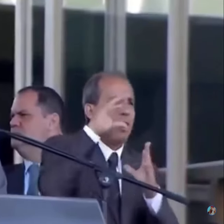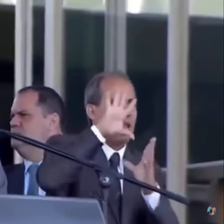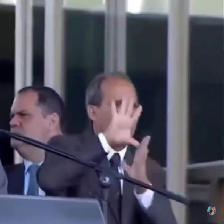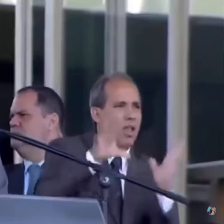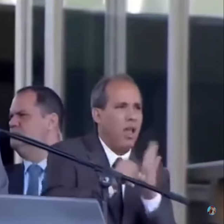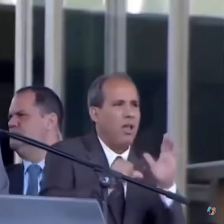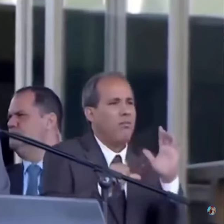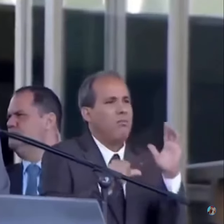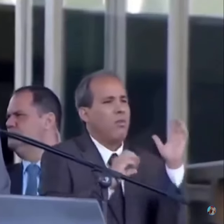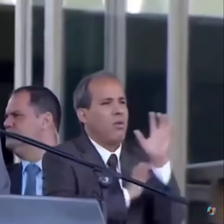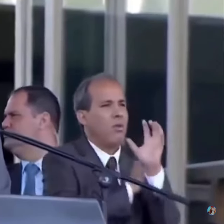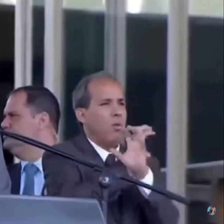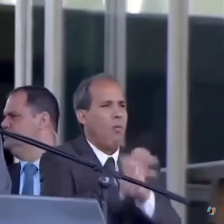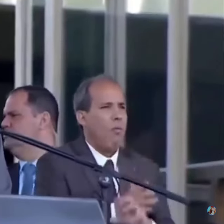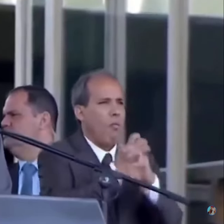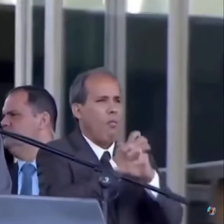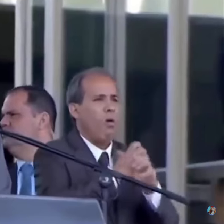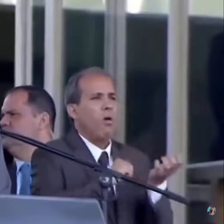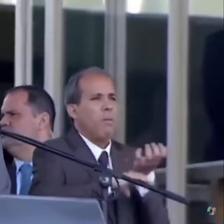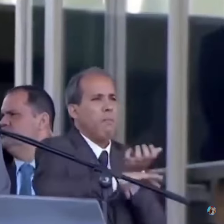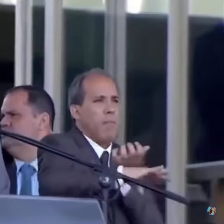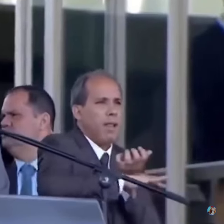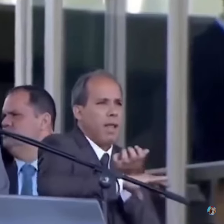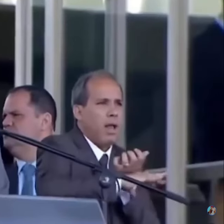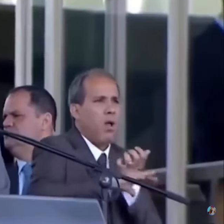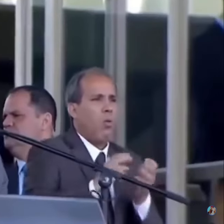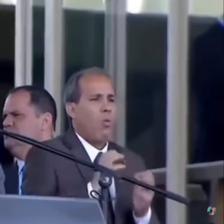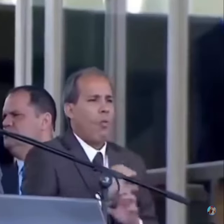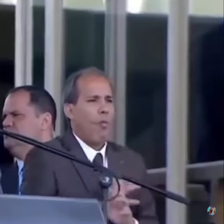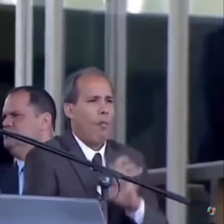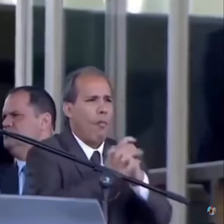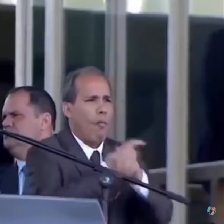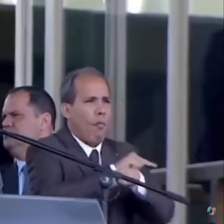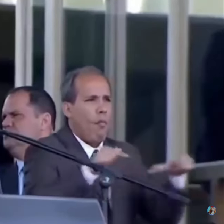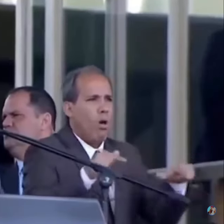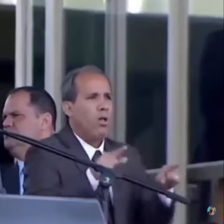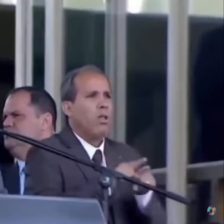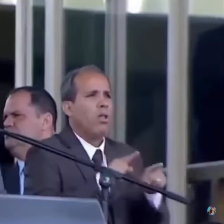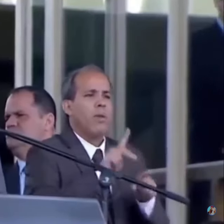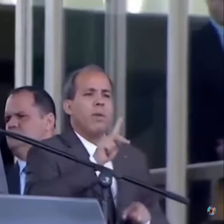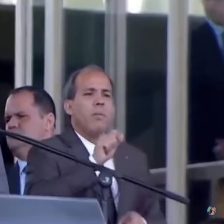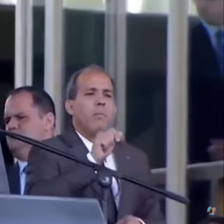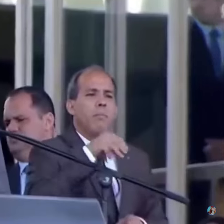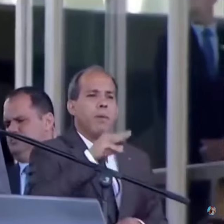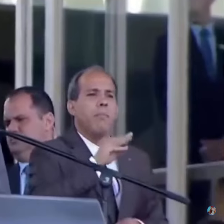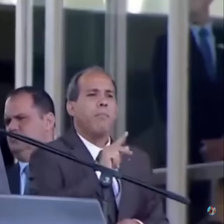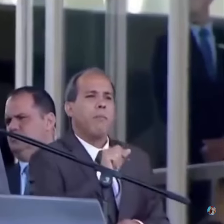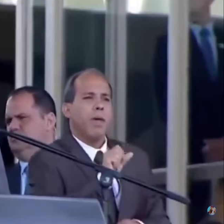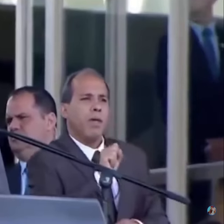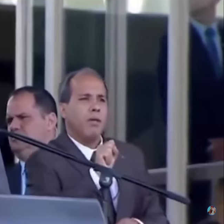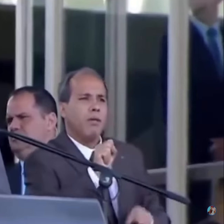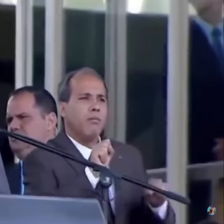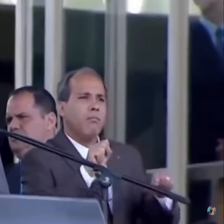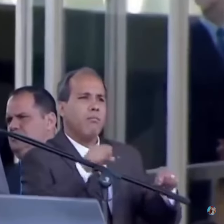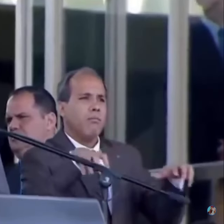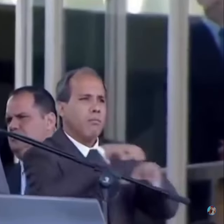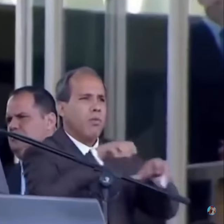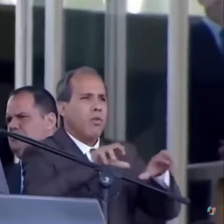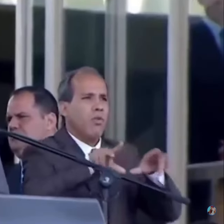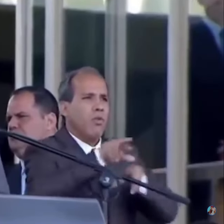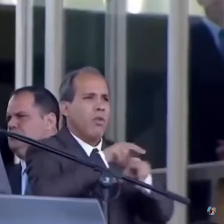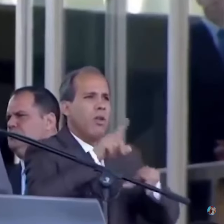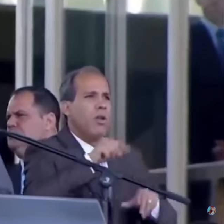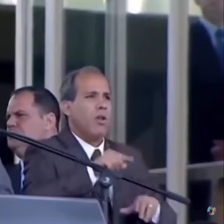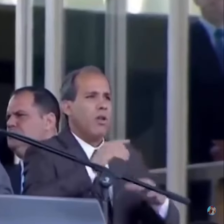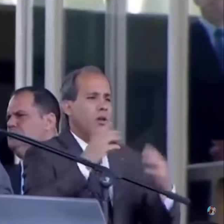Cerrados, nos Pantanais, no Agreste e nos Pampas. É o braço forte e